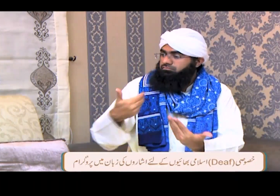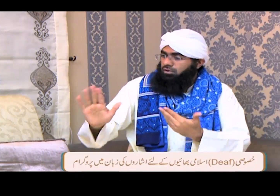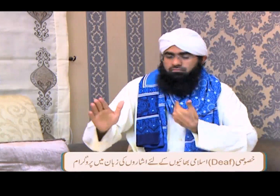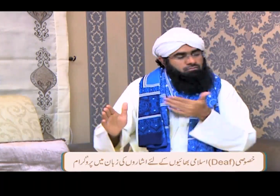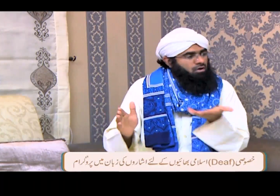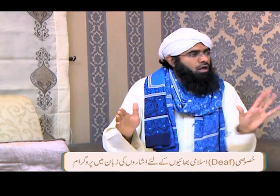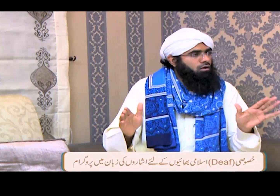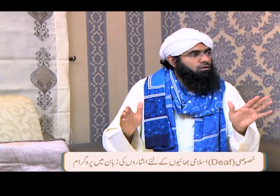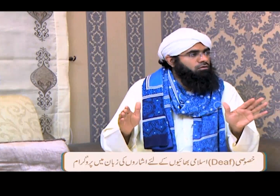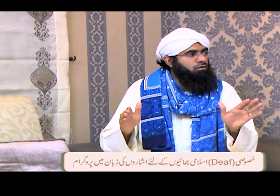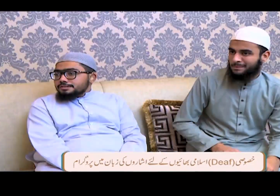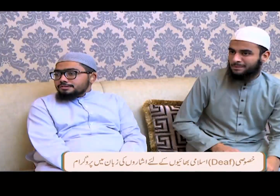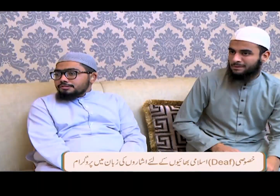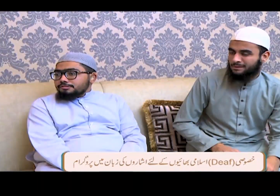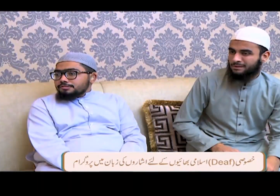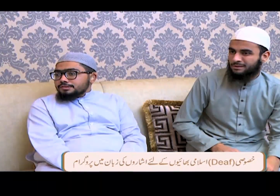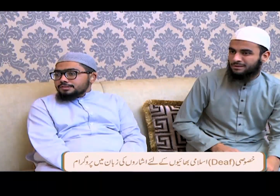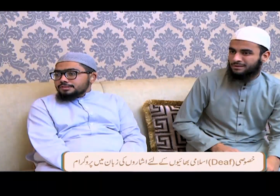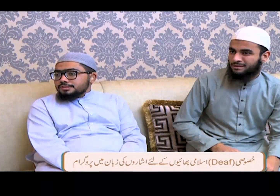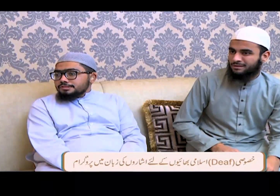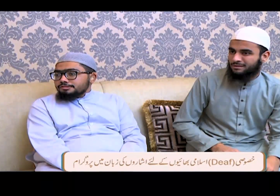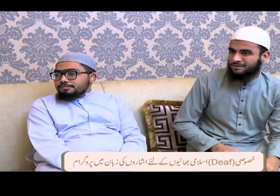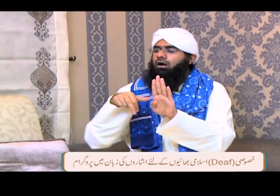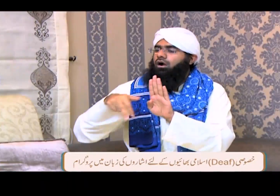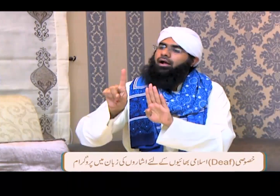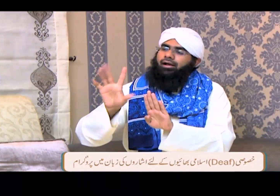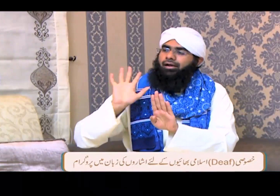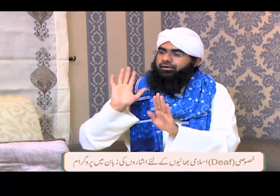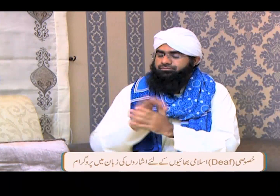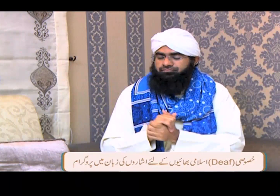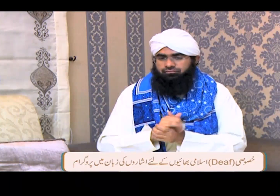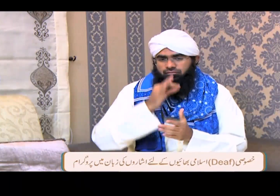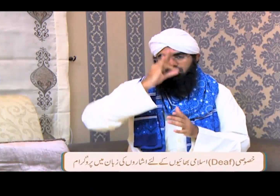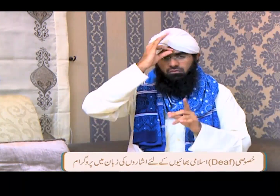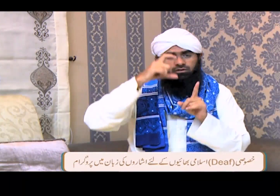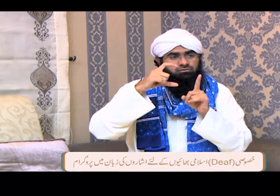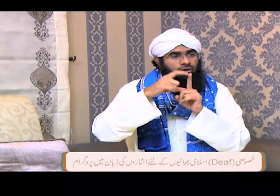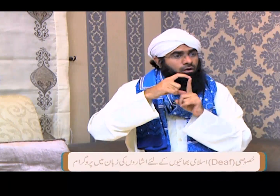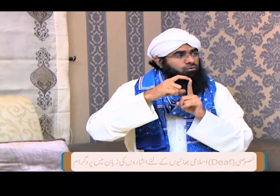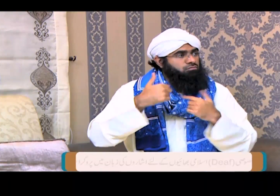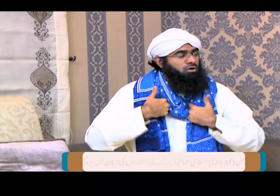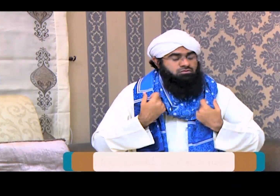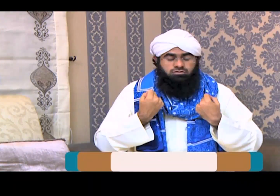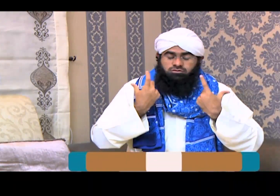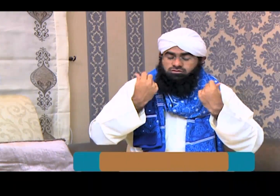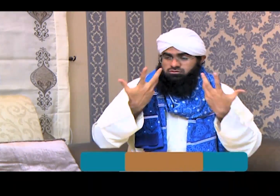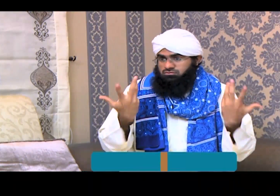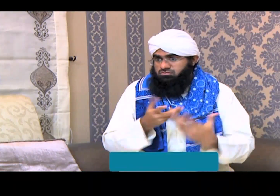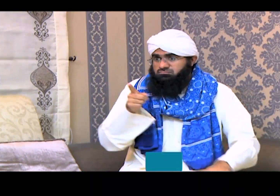آمد و رفت کا ایک الگ دروازہ بھی بنا لیا۔ حضرت داؤد علیہ السلام نے غضبناک ہو کر شکار کرنے والوں پر لعنت فرما دی۔